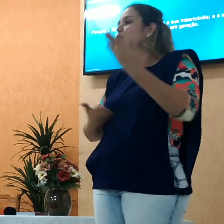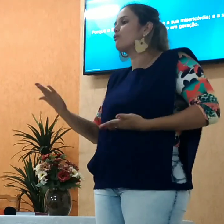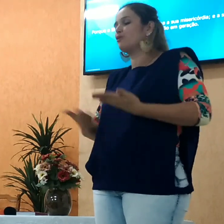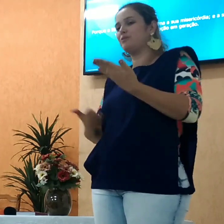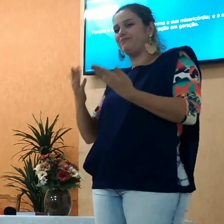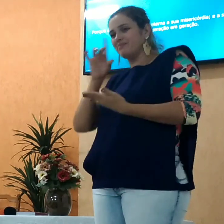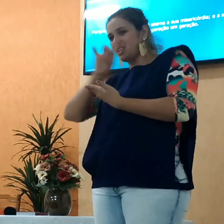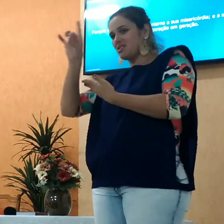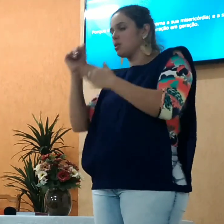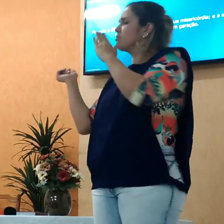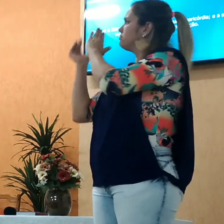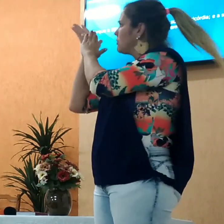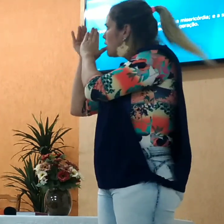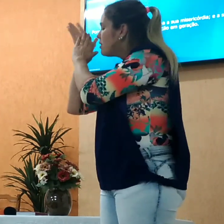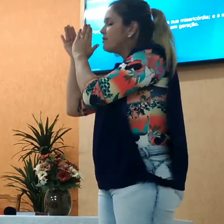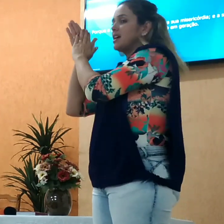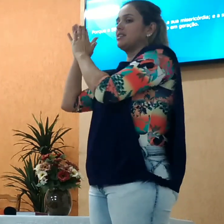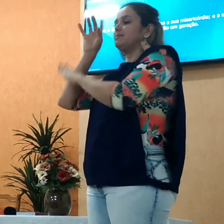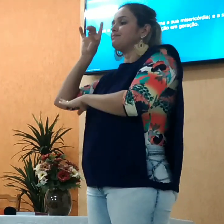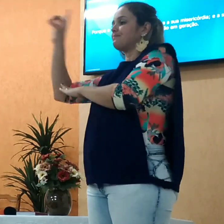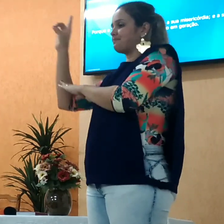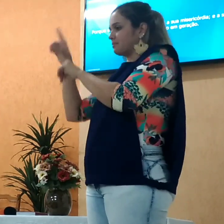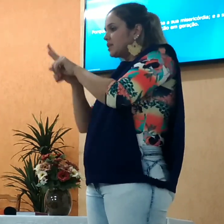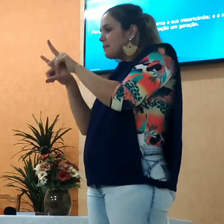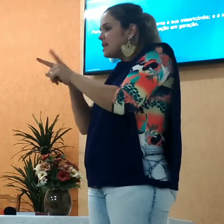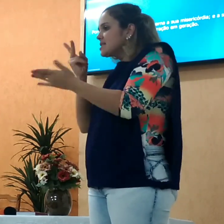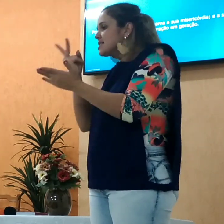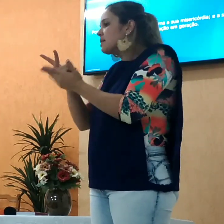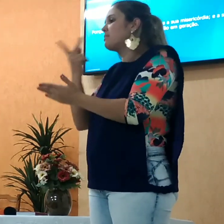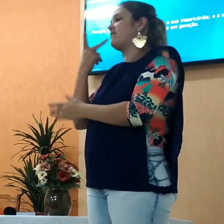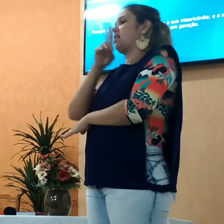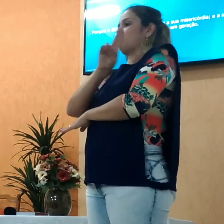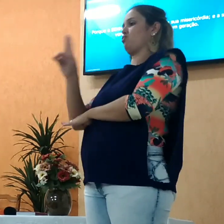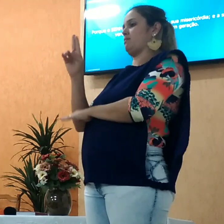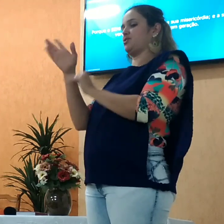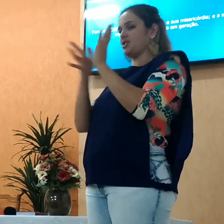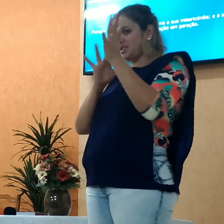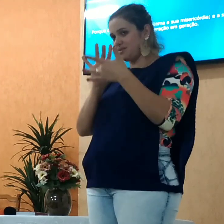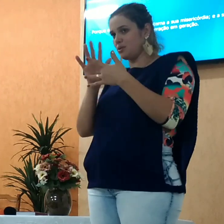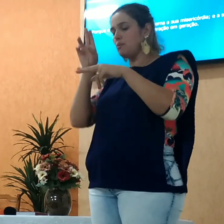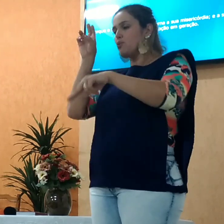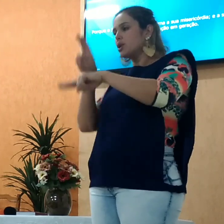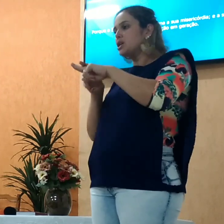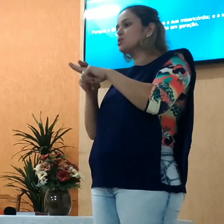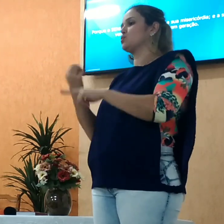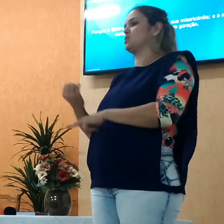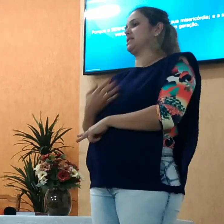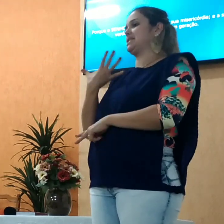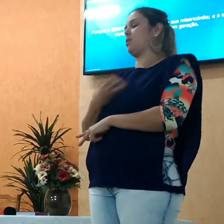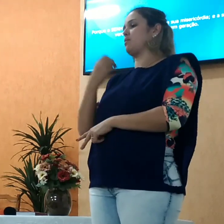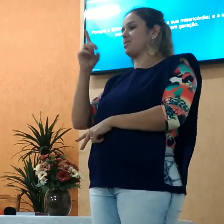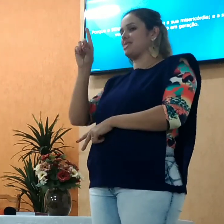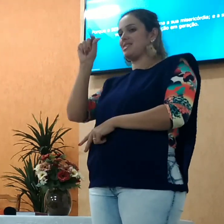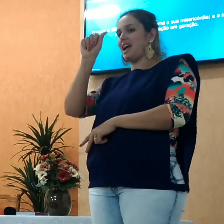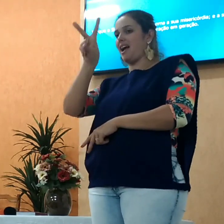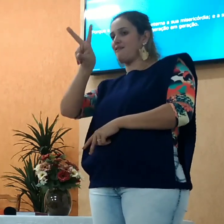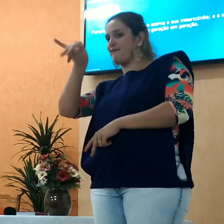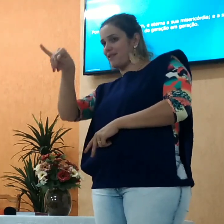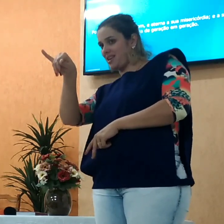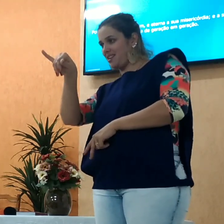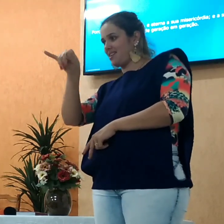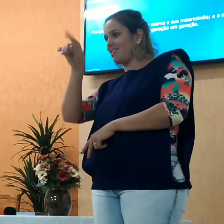como povo de Deus, louvar e bendizer o seu nome. É por isso que o salmista Davi, o grande rei de Israel, convida